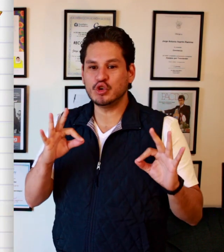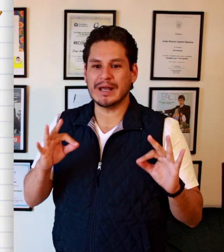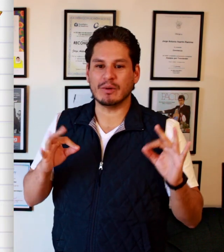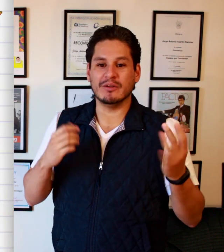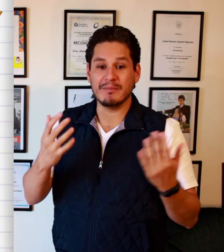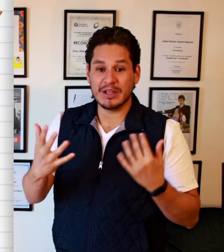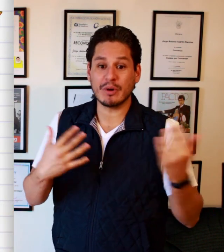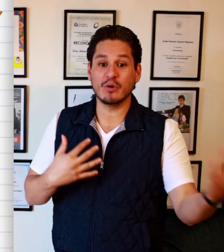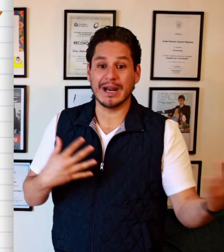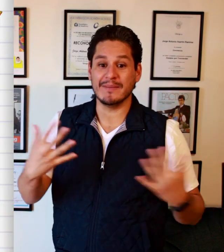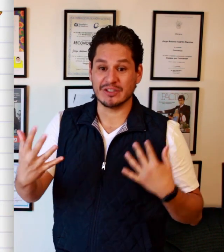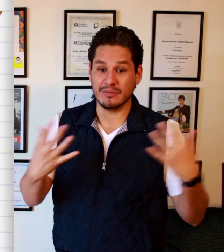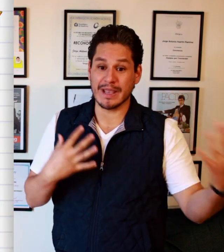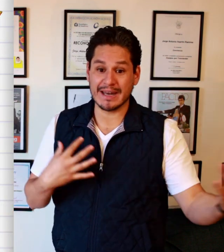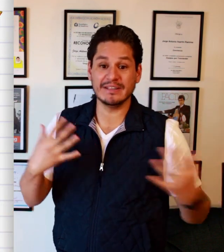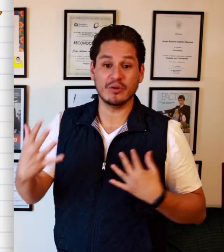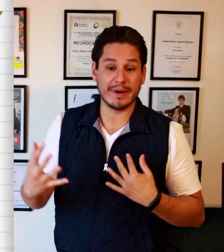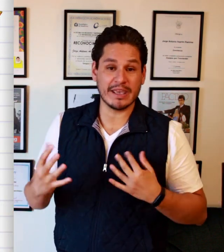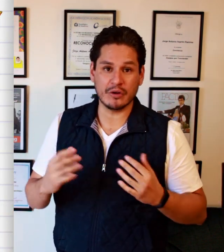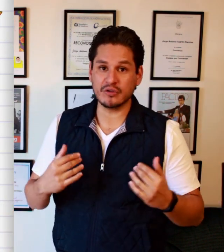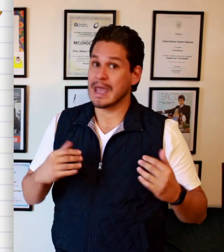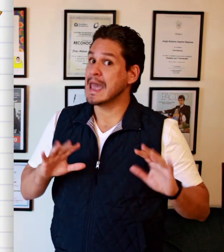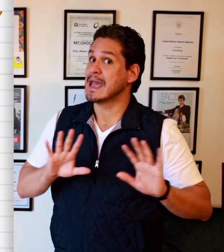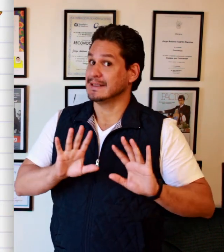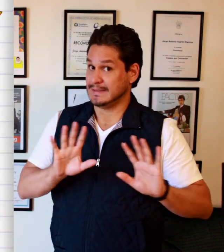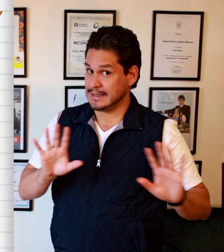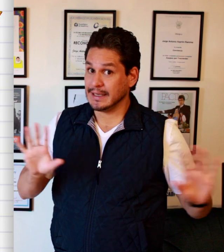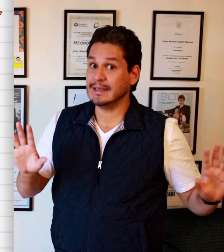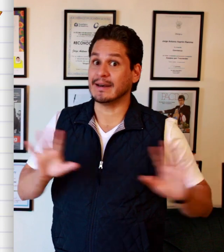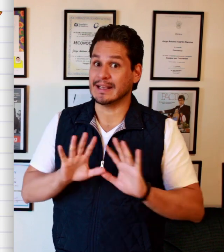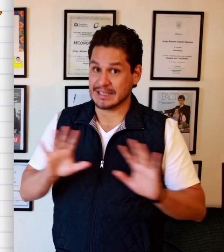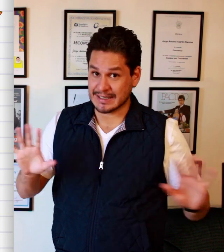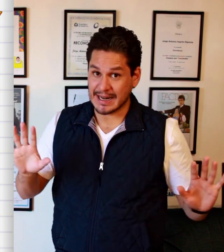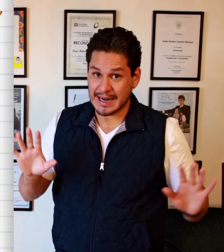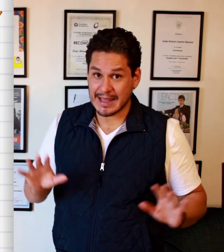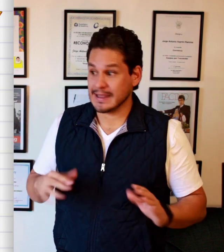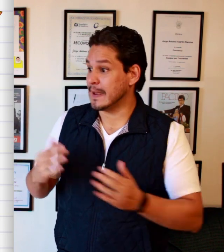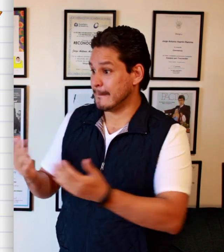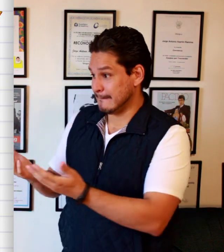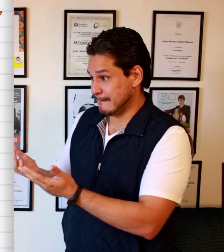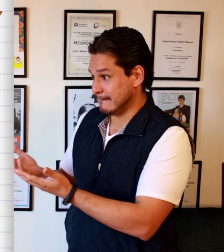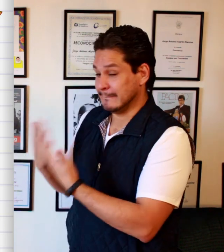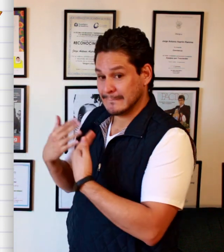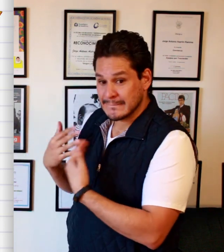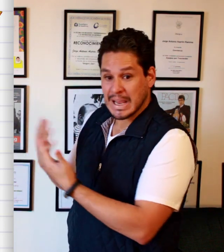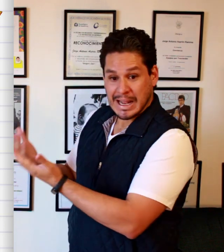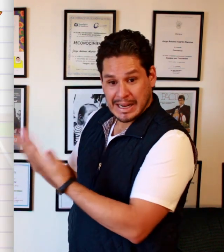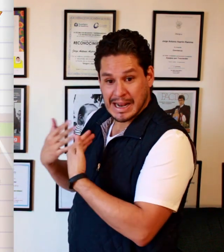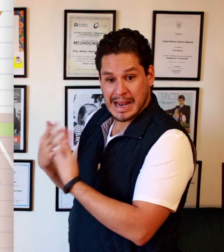Soy justa cuando invito a jugar a mis compañeras y compañeros sin rechazar a nadie.